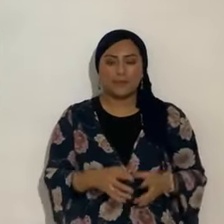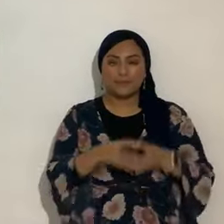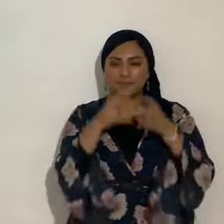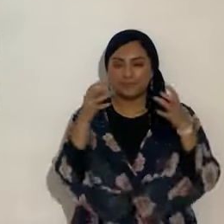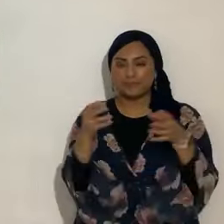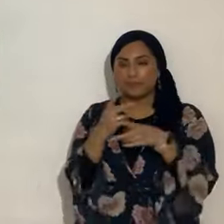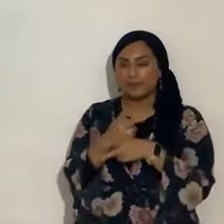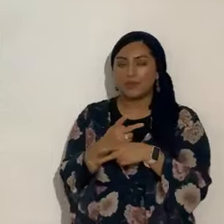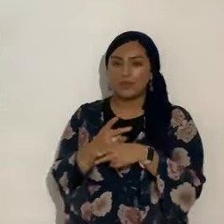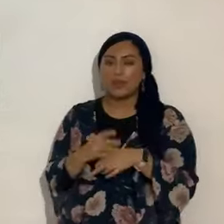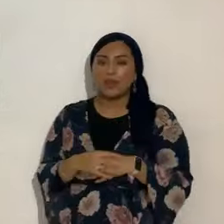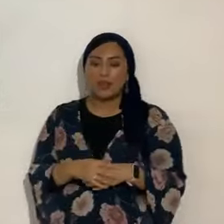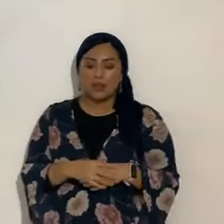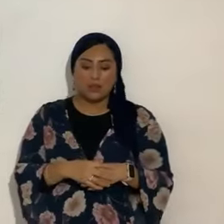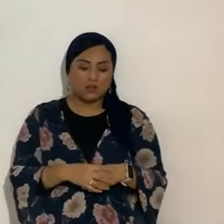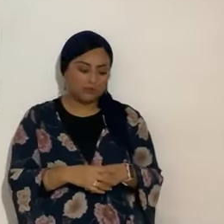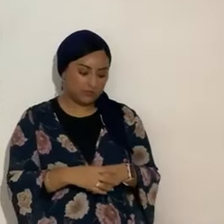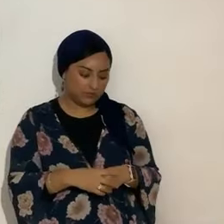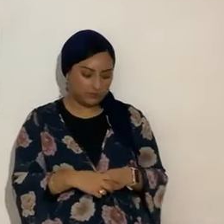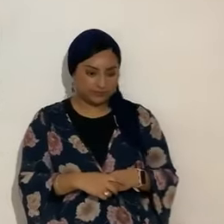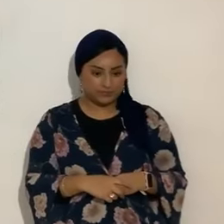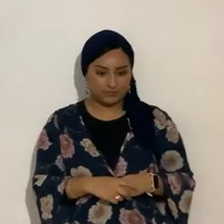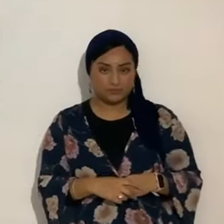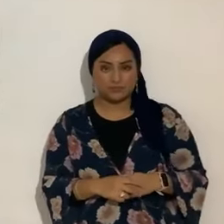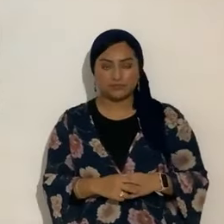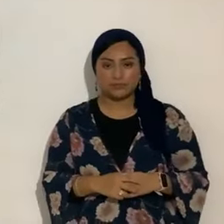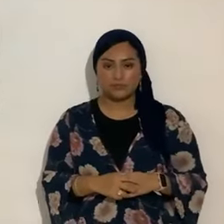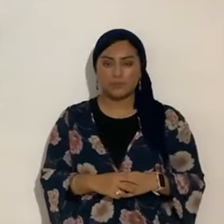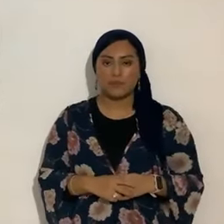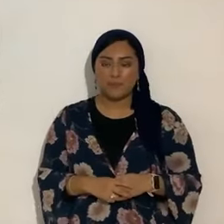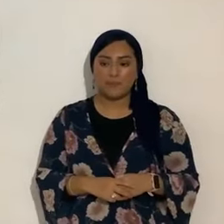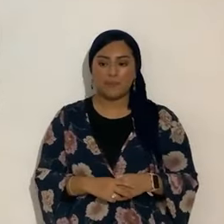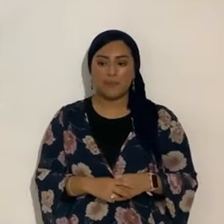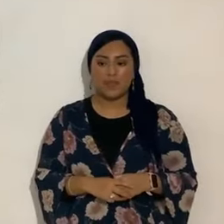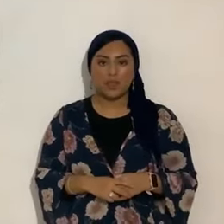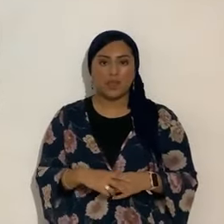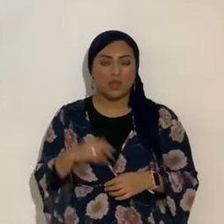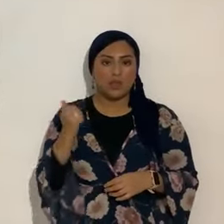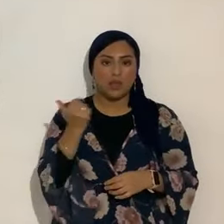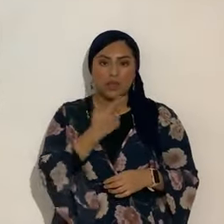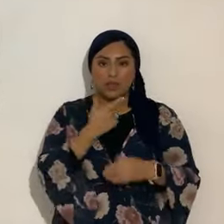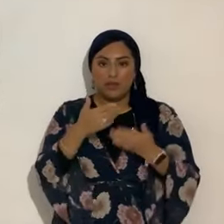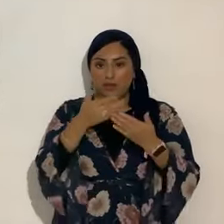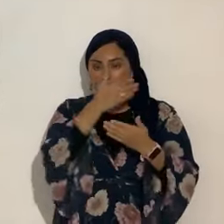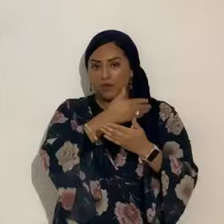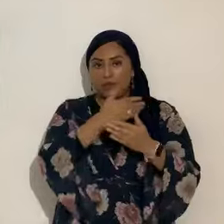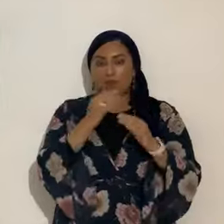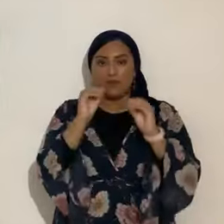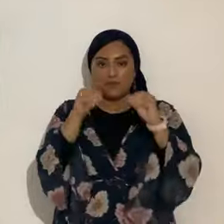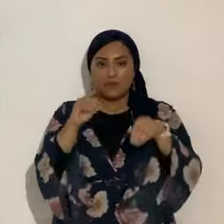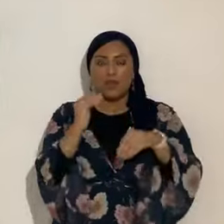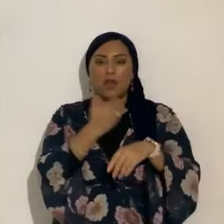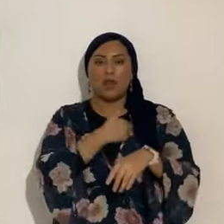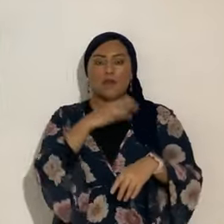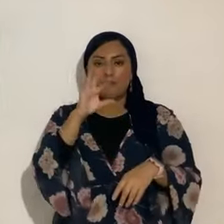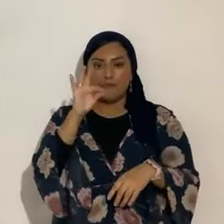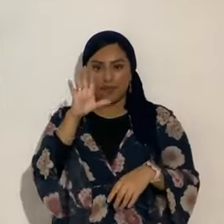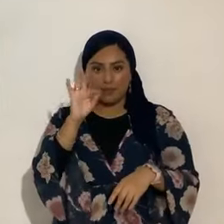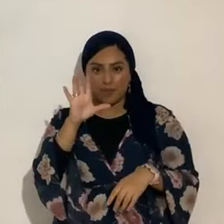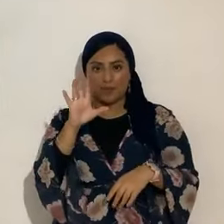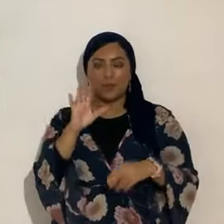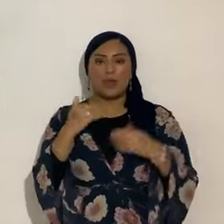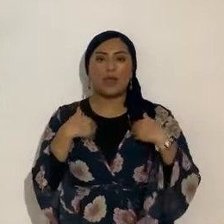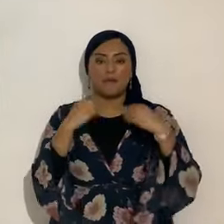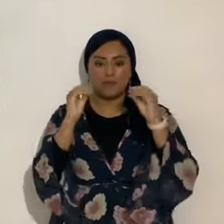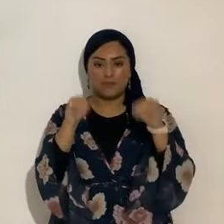mucho cuidado por lo que ya saben, cómo se está despertando la bestia, ¿verdad? Bueno, todas las revistas anteriores están en el Facebook, en el canal de WhatsApp y en